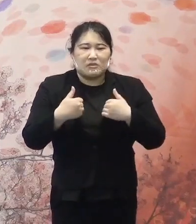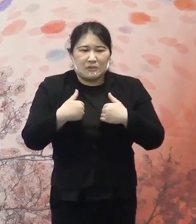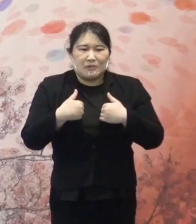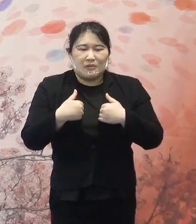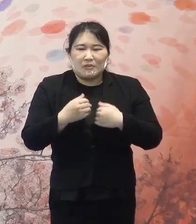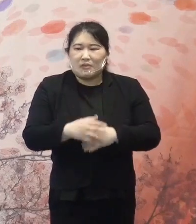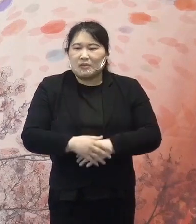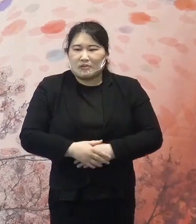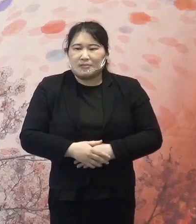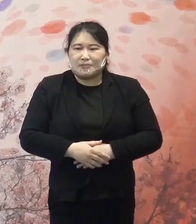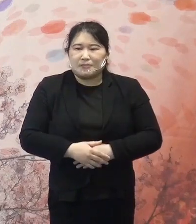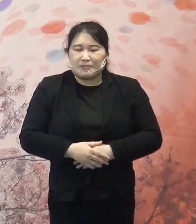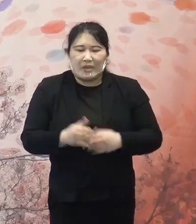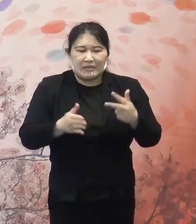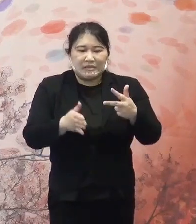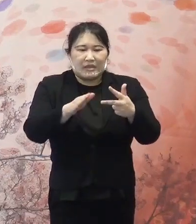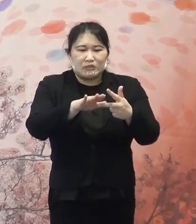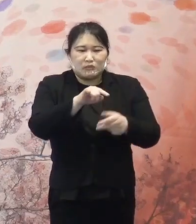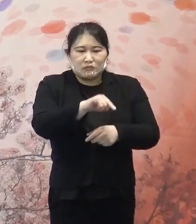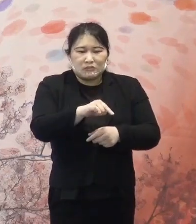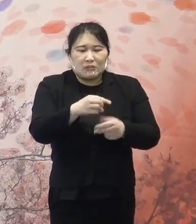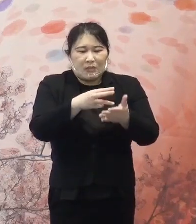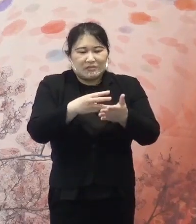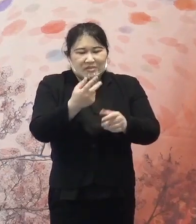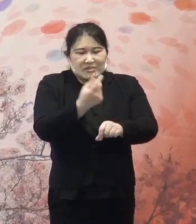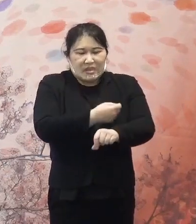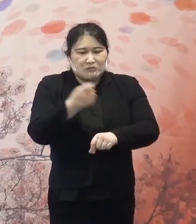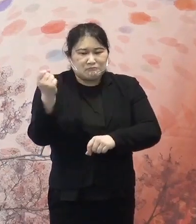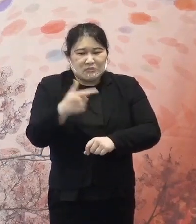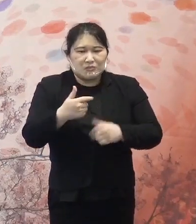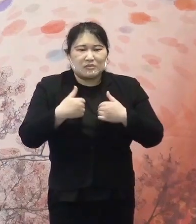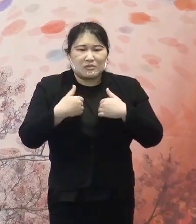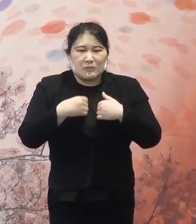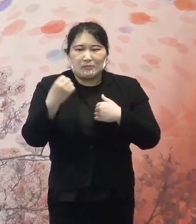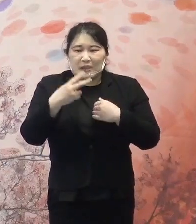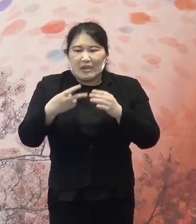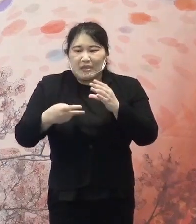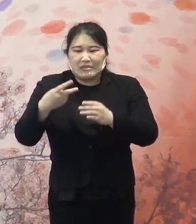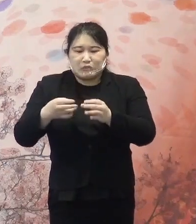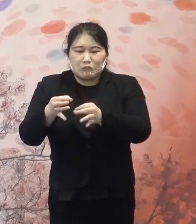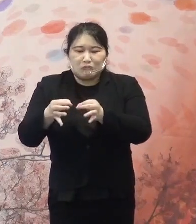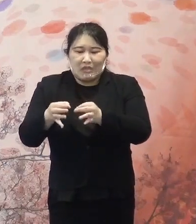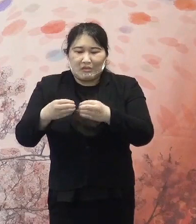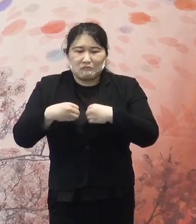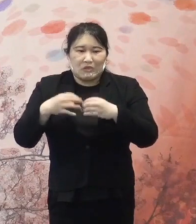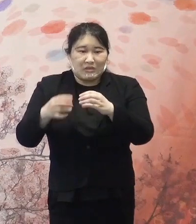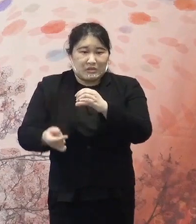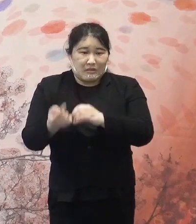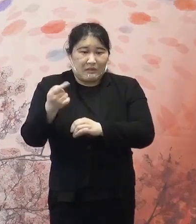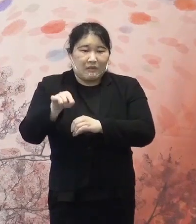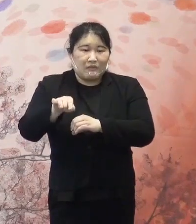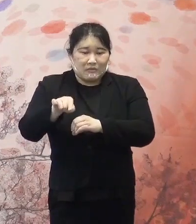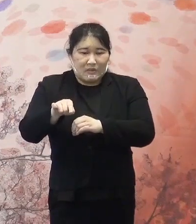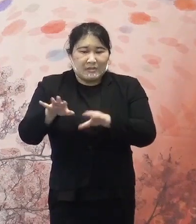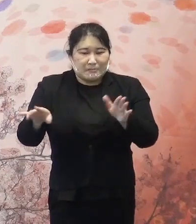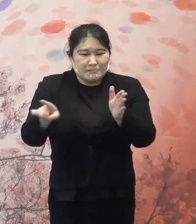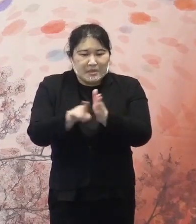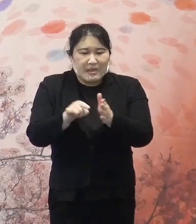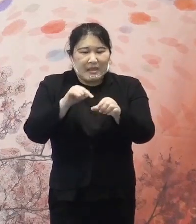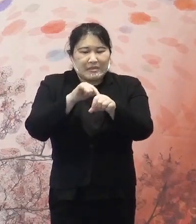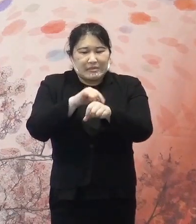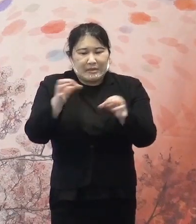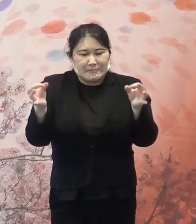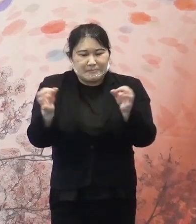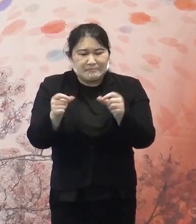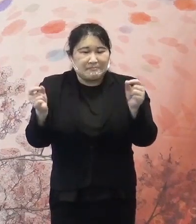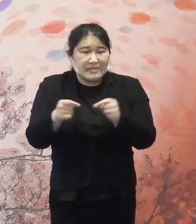形、施設のワクチン接種を急ぐこと、そして飲食店クラスターについてはここまで営業時間制限含めて